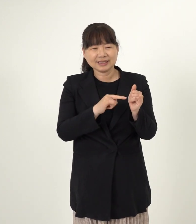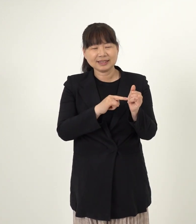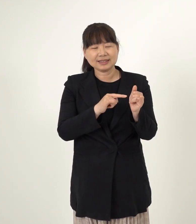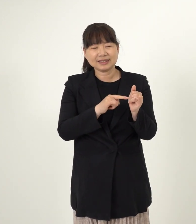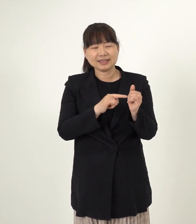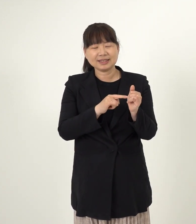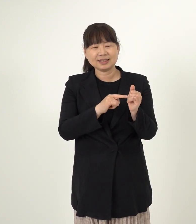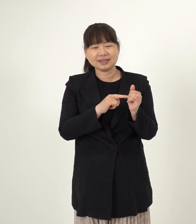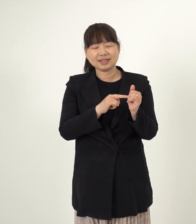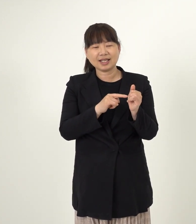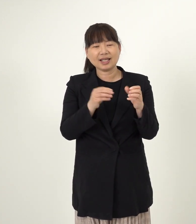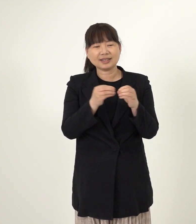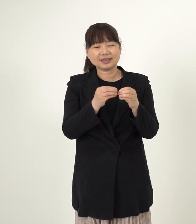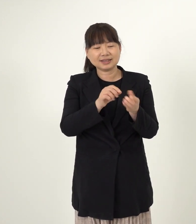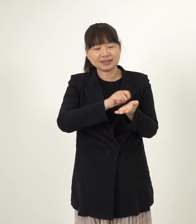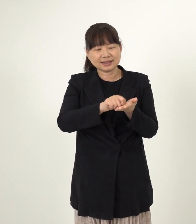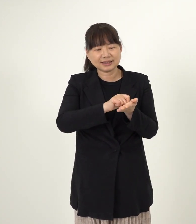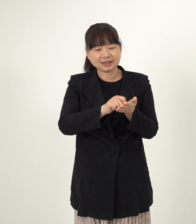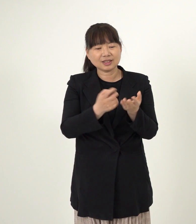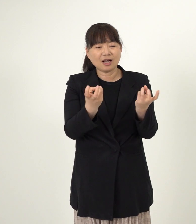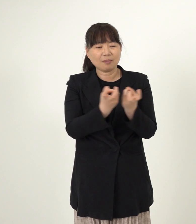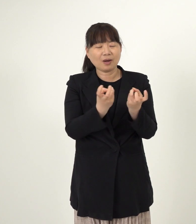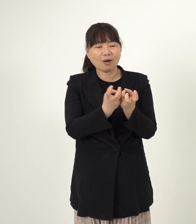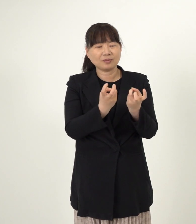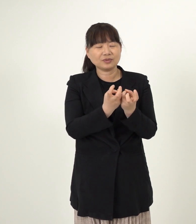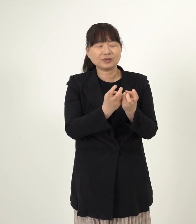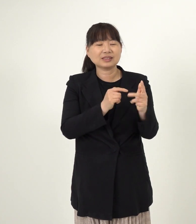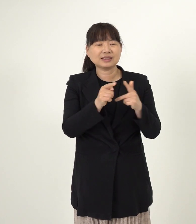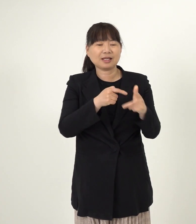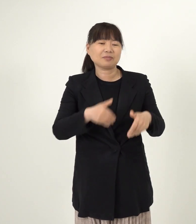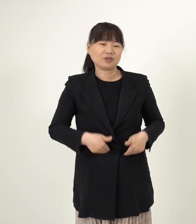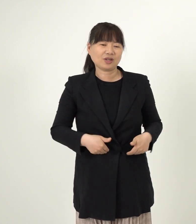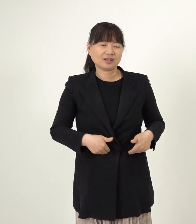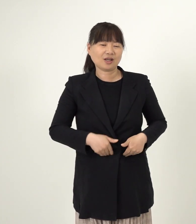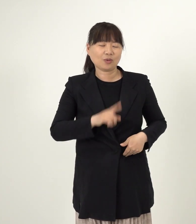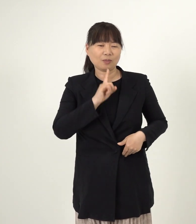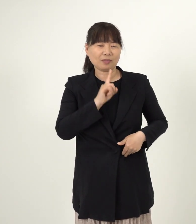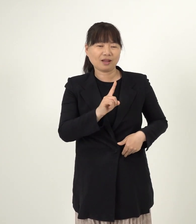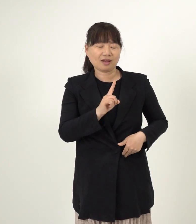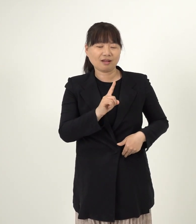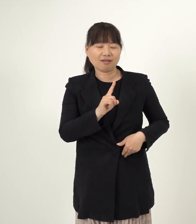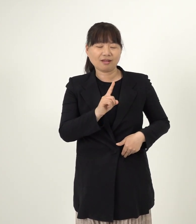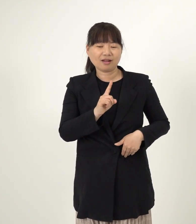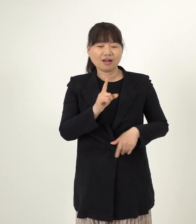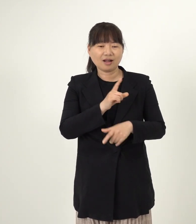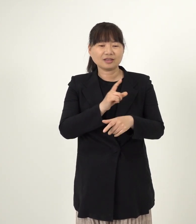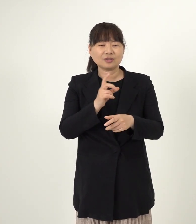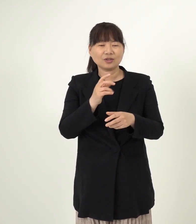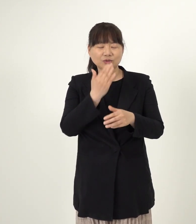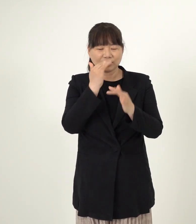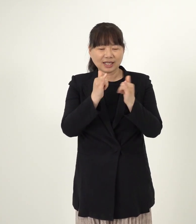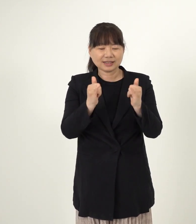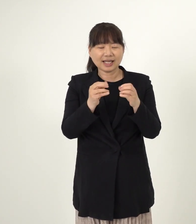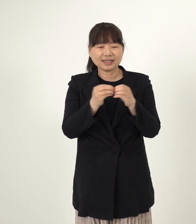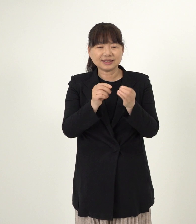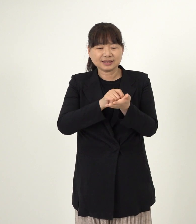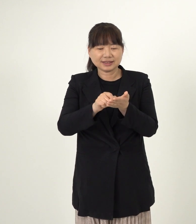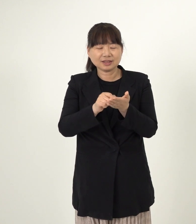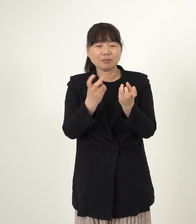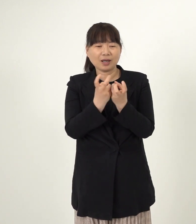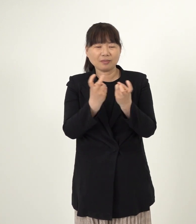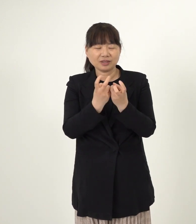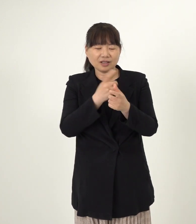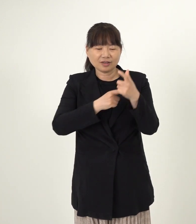수사법을 이해해야 된다. 근데 그 수사법을 조금 더 세밀히 살피다 보니까 그